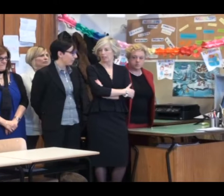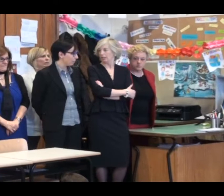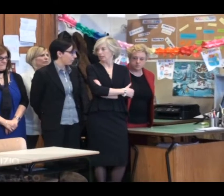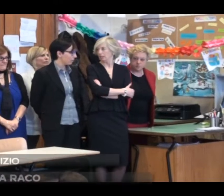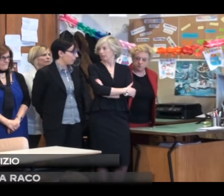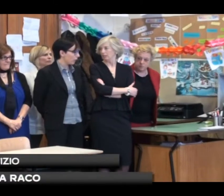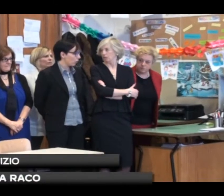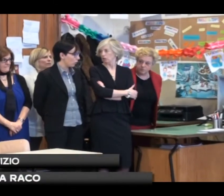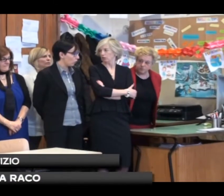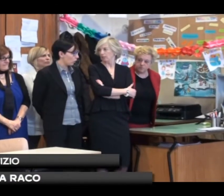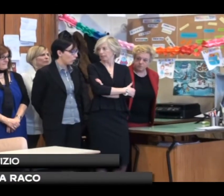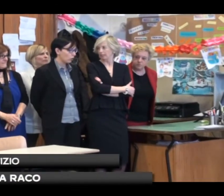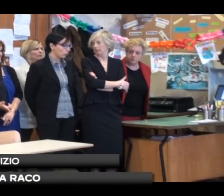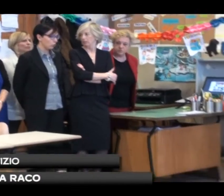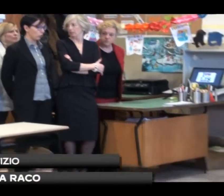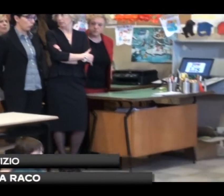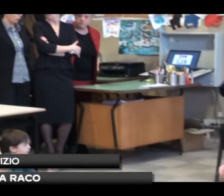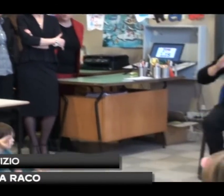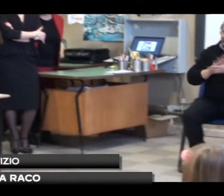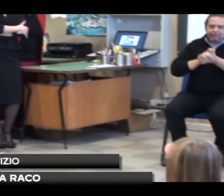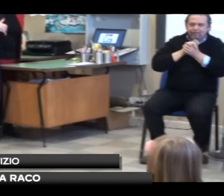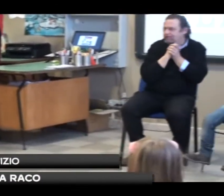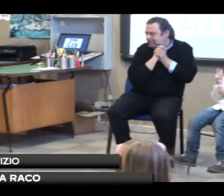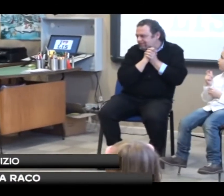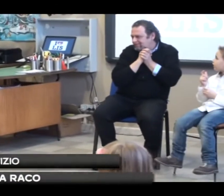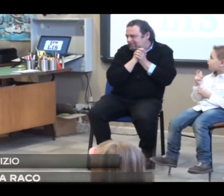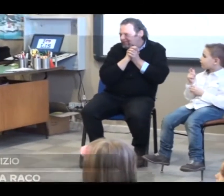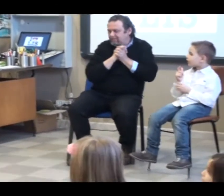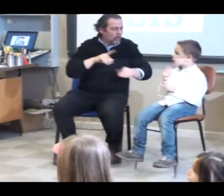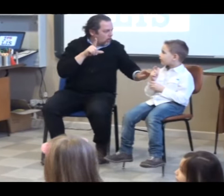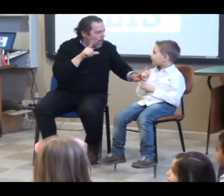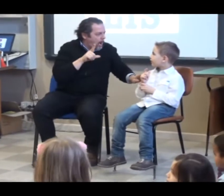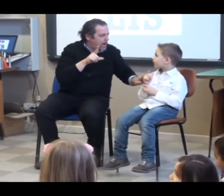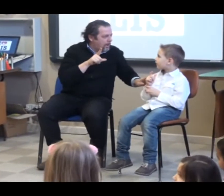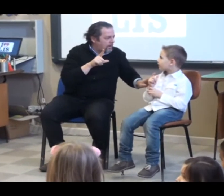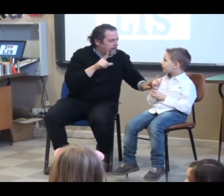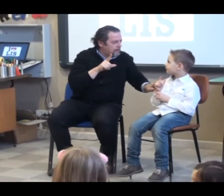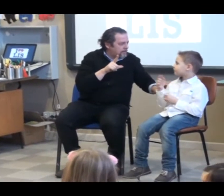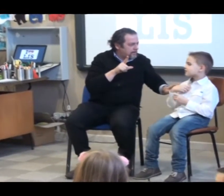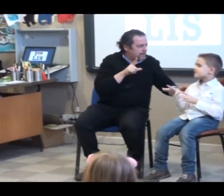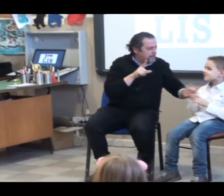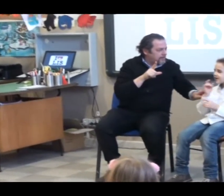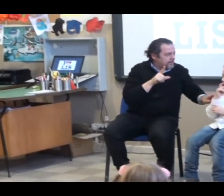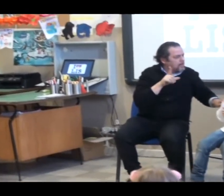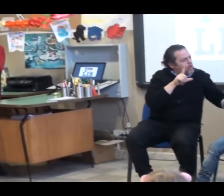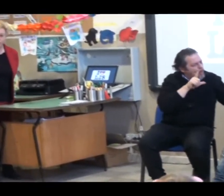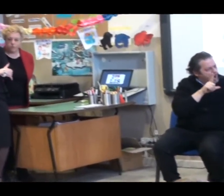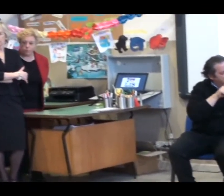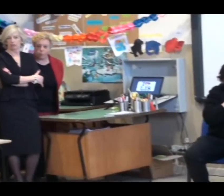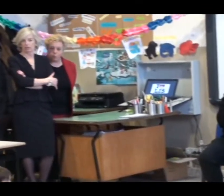sono 16 di cui 3 paritari e le scuole piemontesi che riceveranno i contributi dalla regione dedicati a promuovere